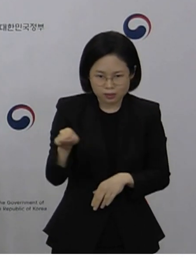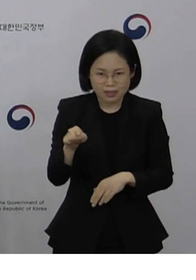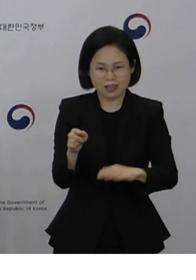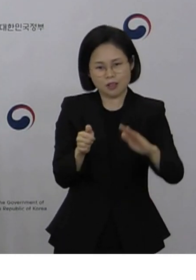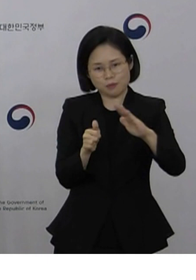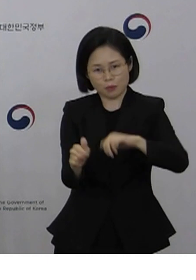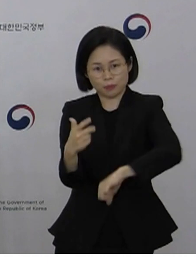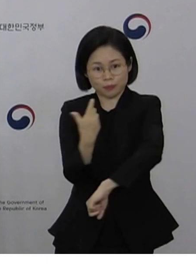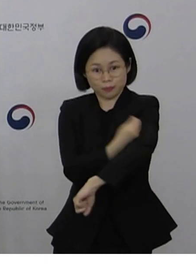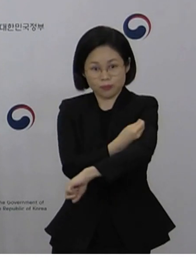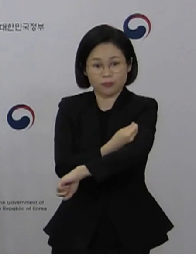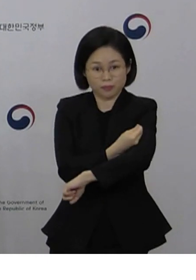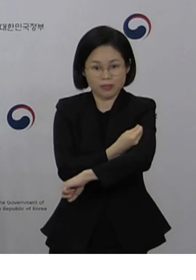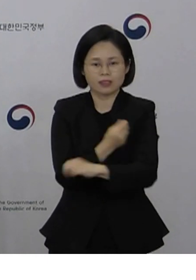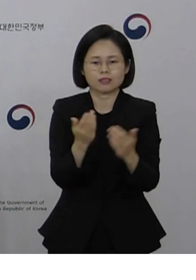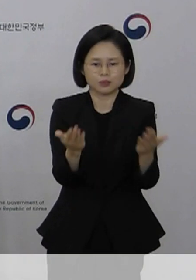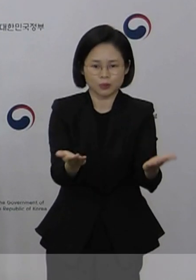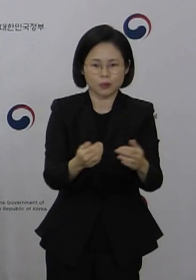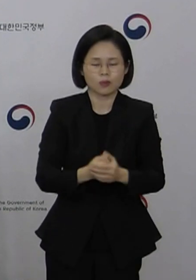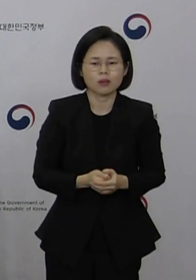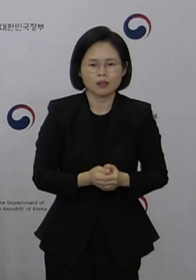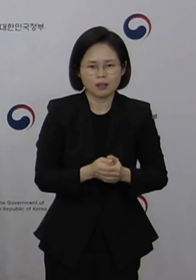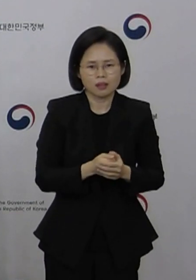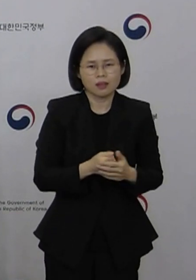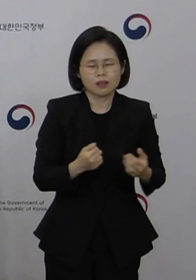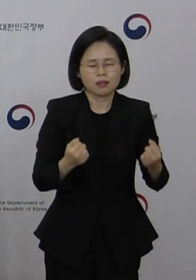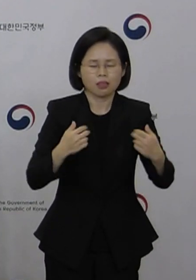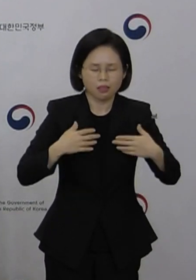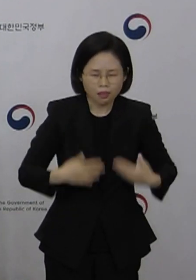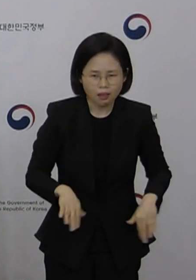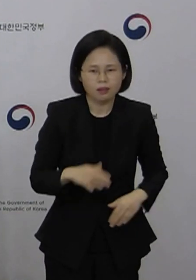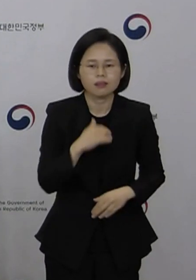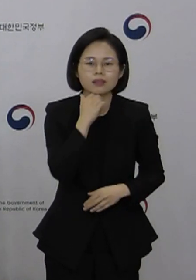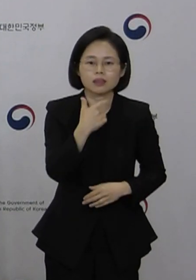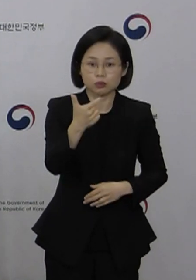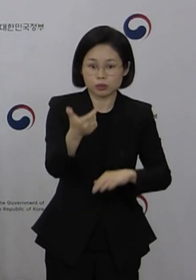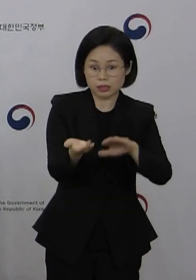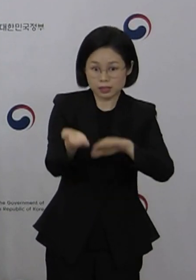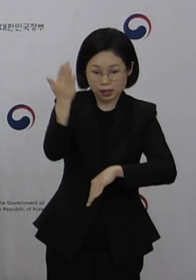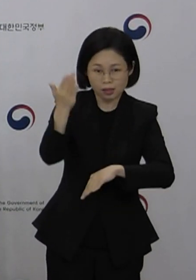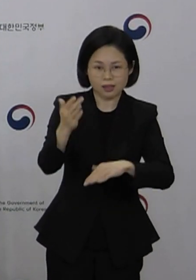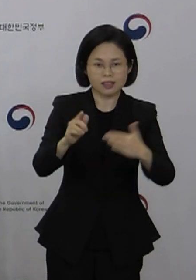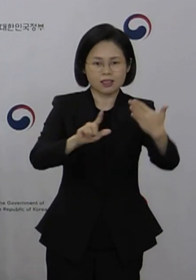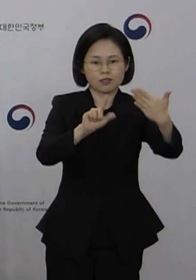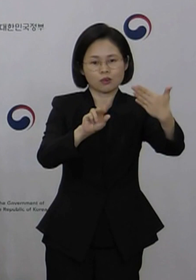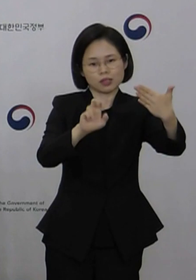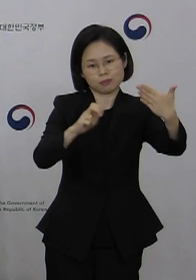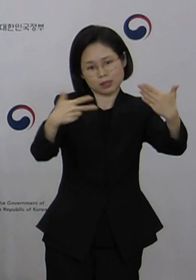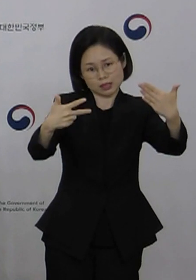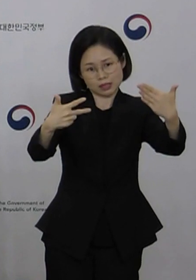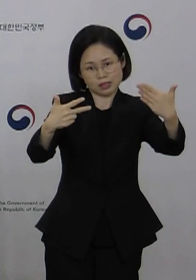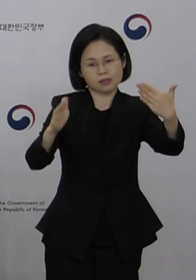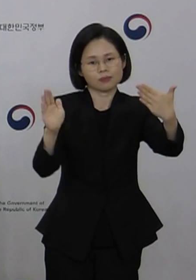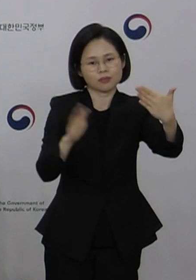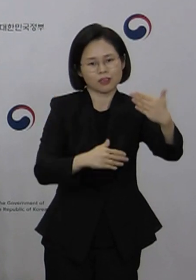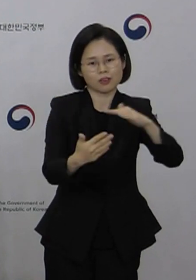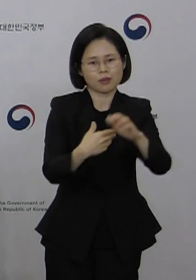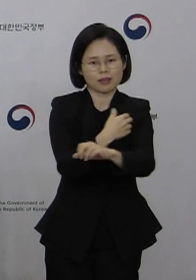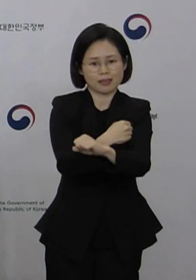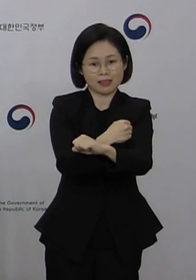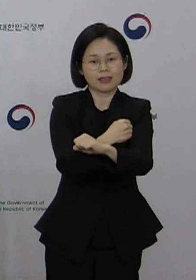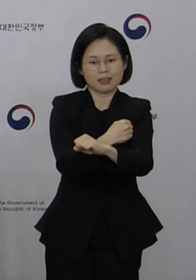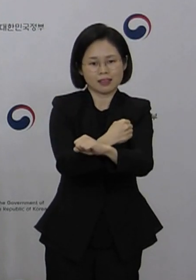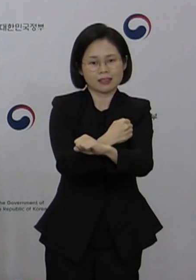접종을 시작하고 면역 저하자와 60세 이상 고연령층은 9월 27일부터 사전 예약을